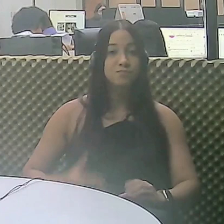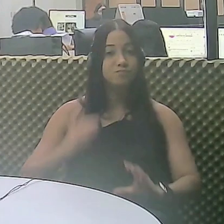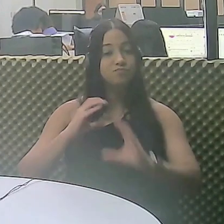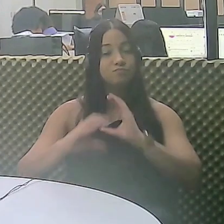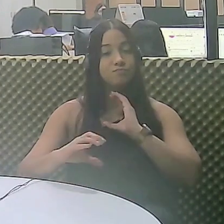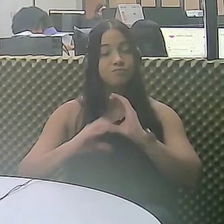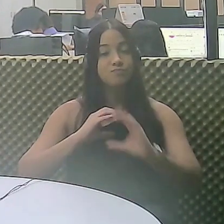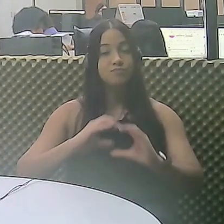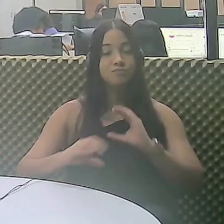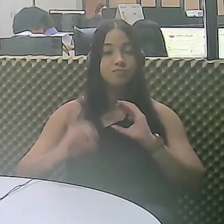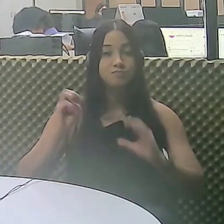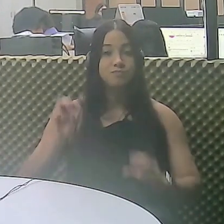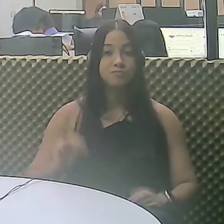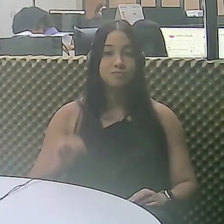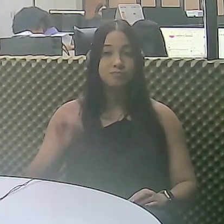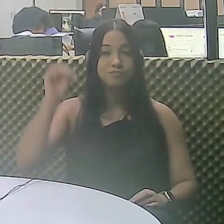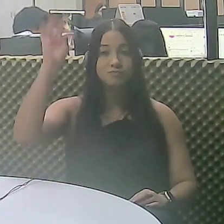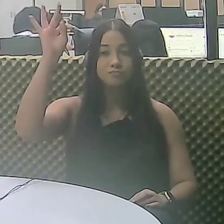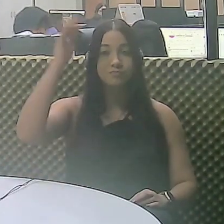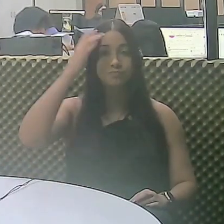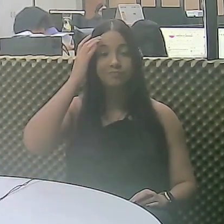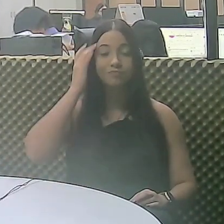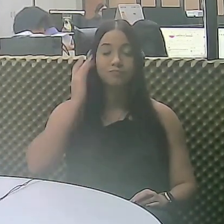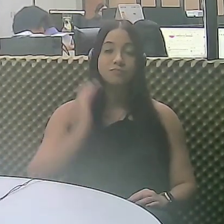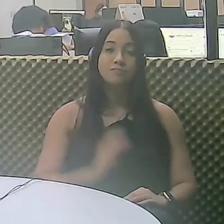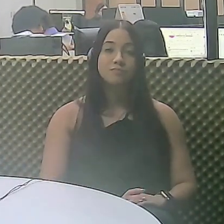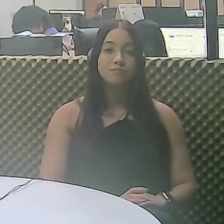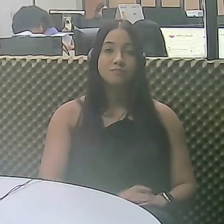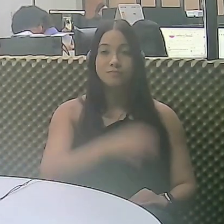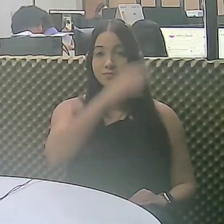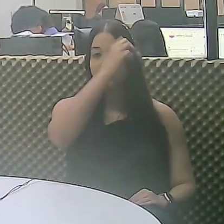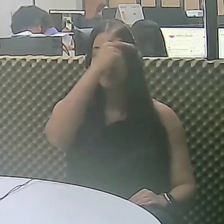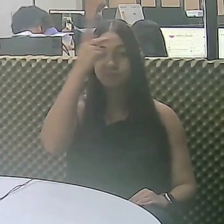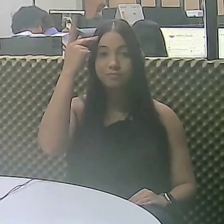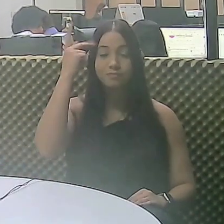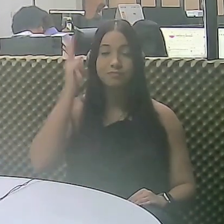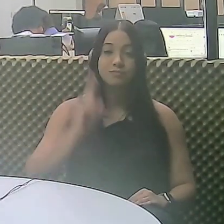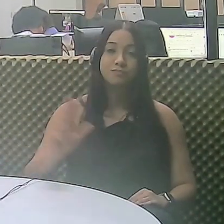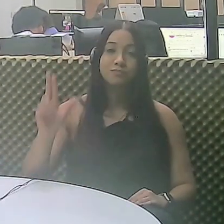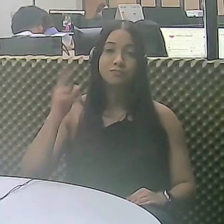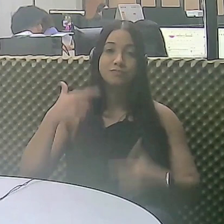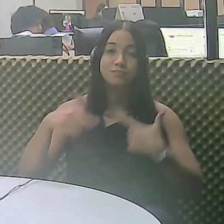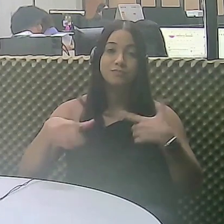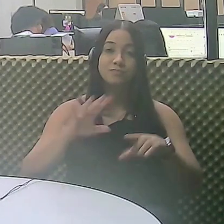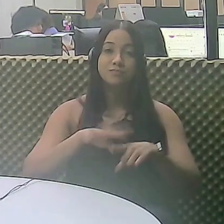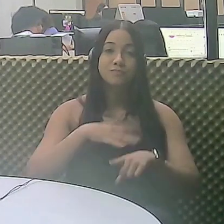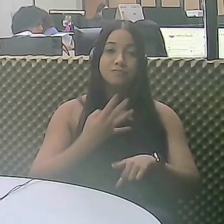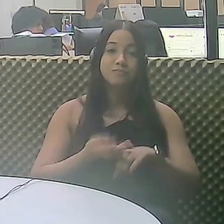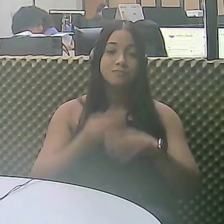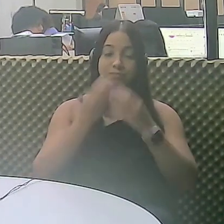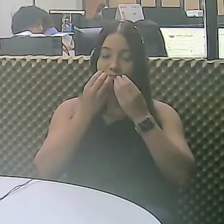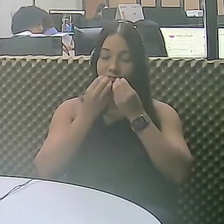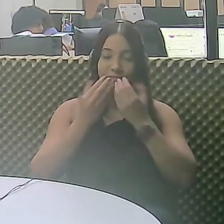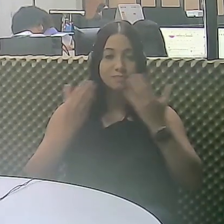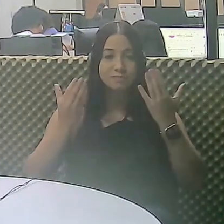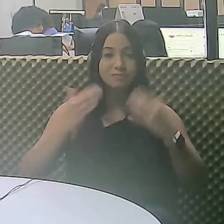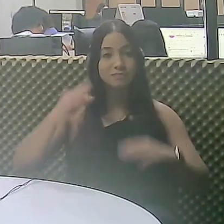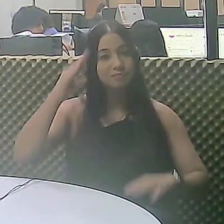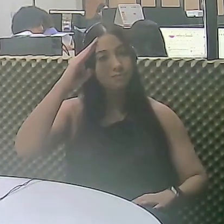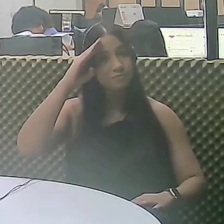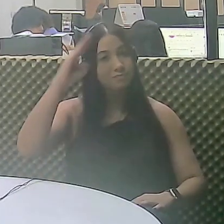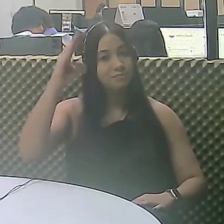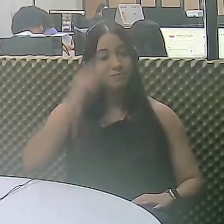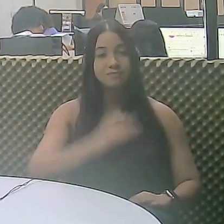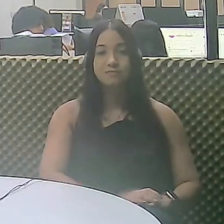municipal de governo e comunica Marco Túlio de Castro prefa de Uberlândia faz mais fazer